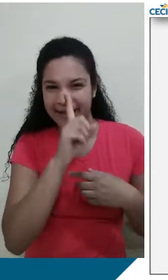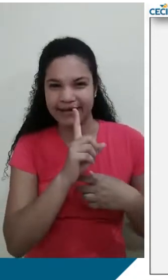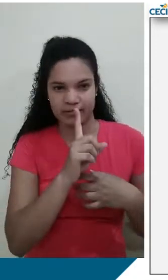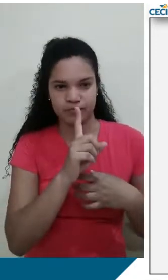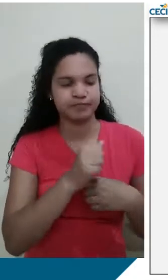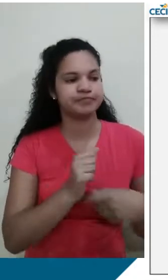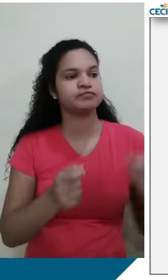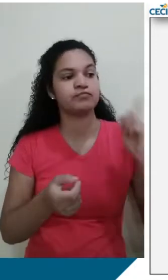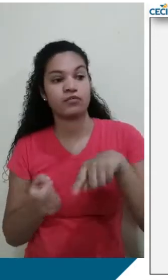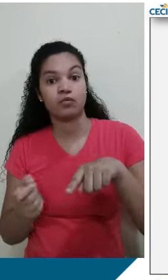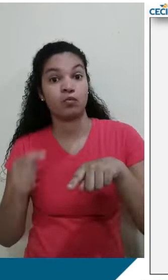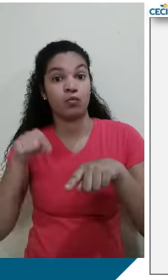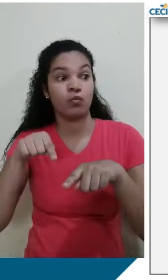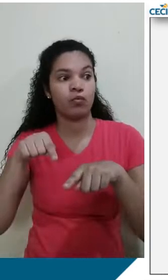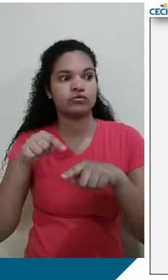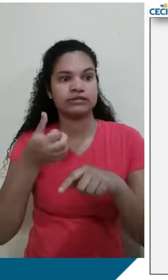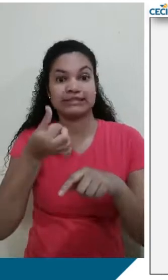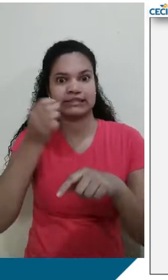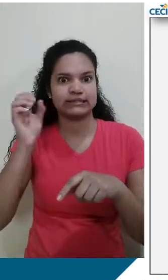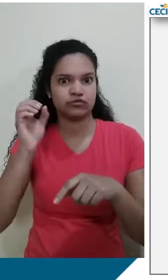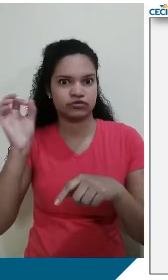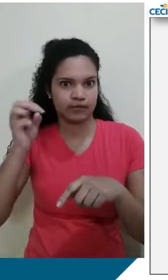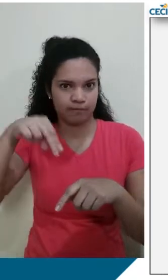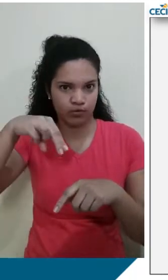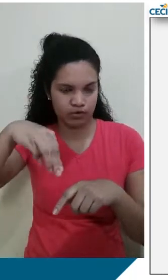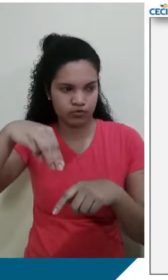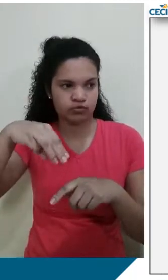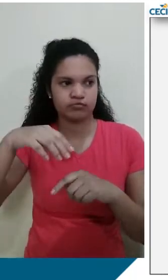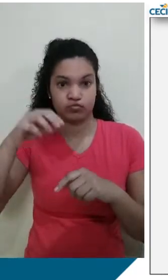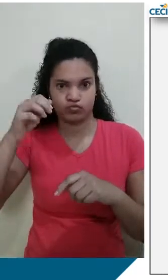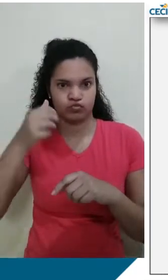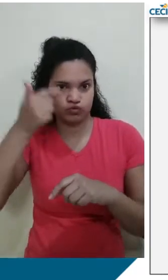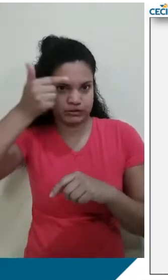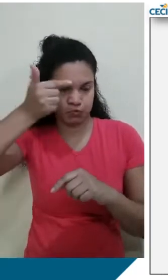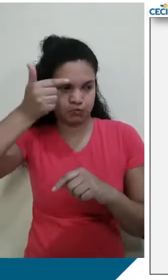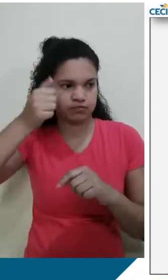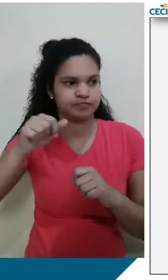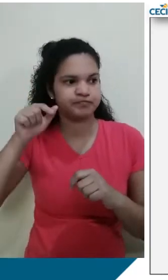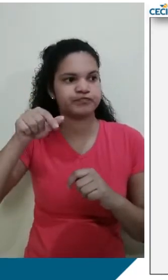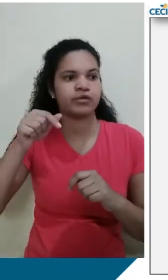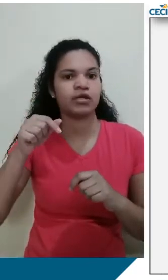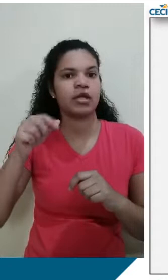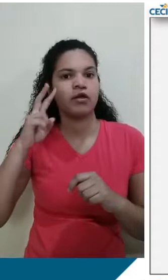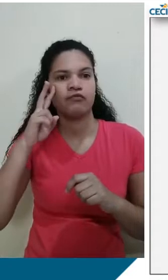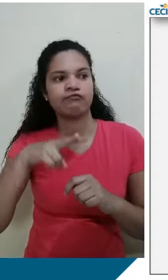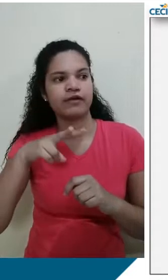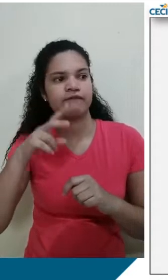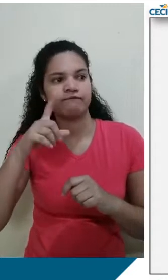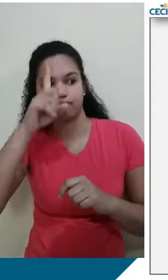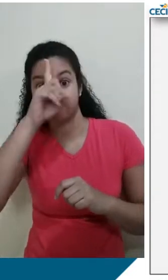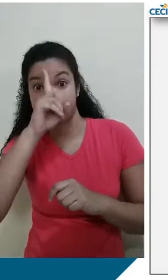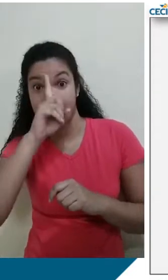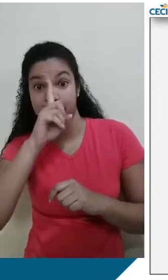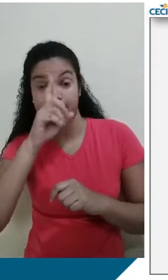amarelada. Já um estímulo de 600 nanômetros, retângulo 2, ativa os pigmentos vermelhos